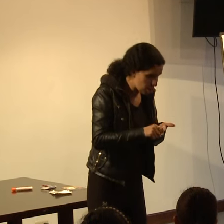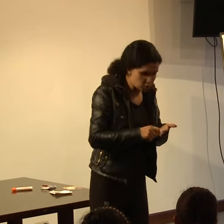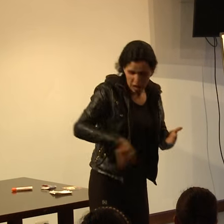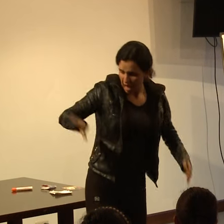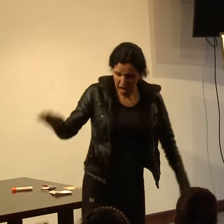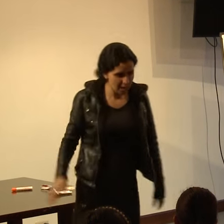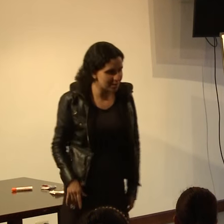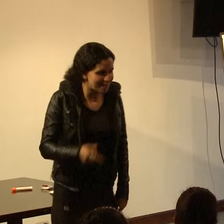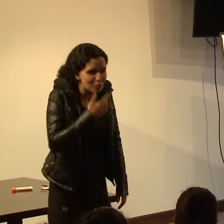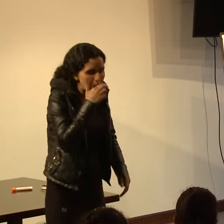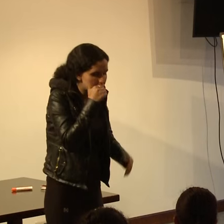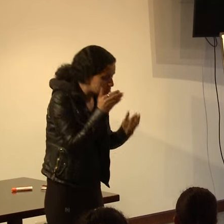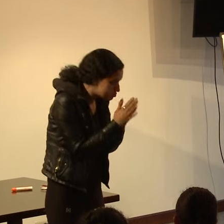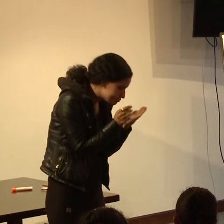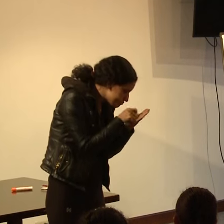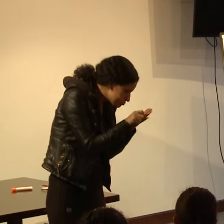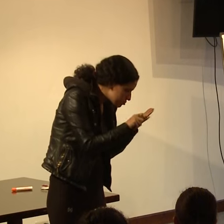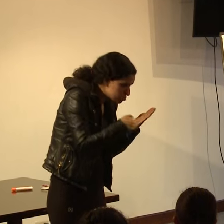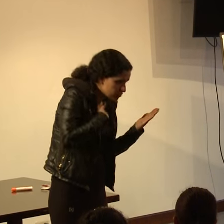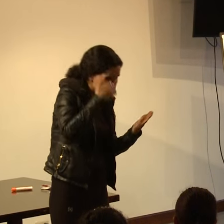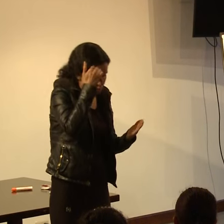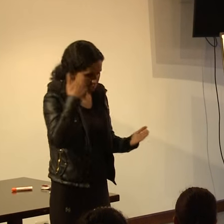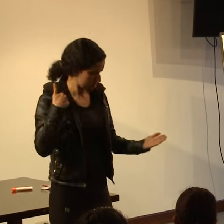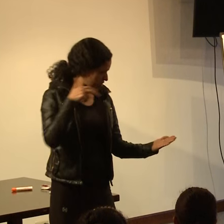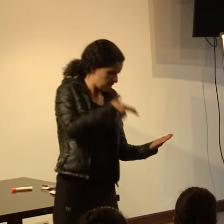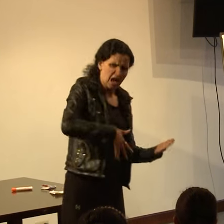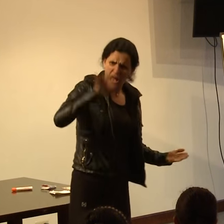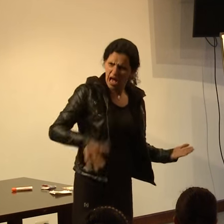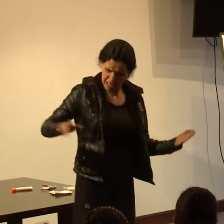suyo? ¿Sí? Uno de...